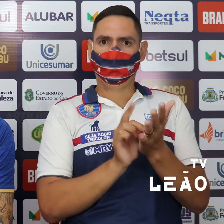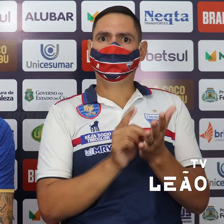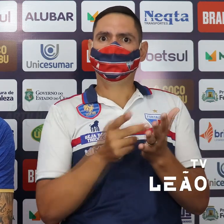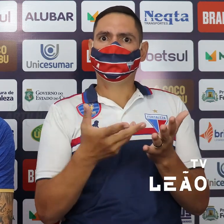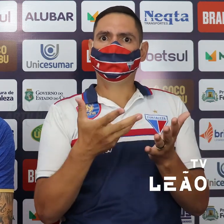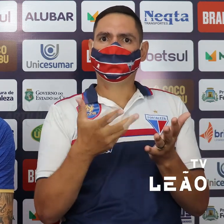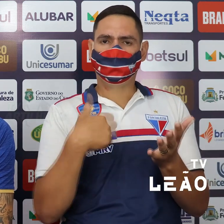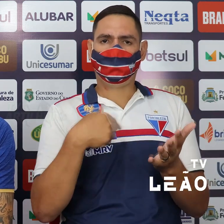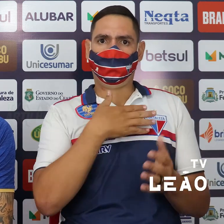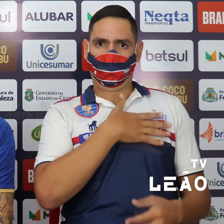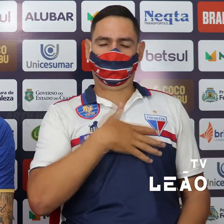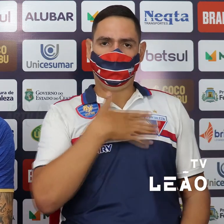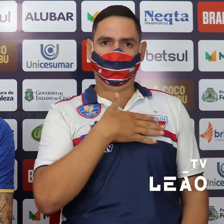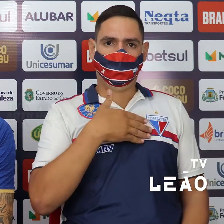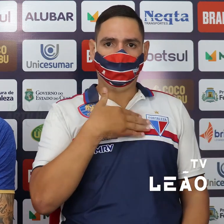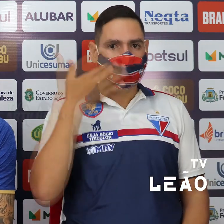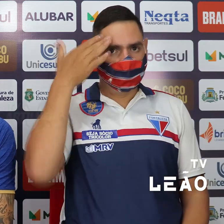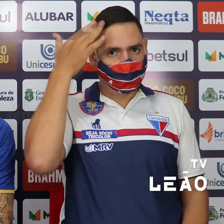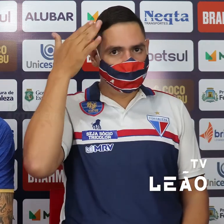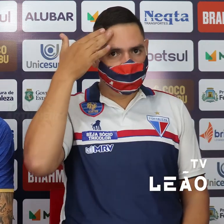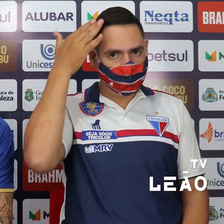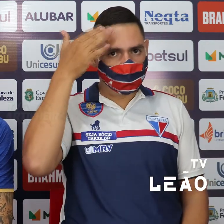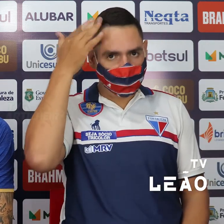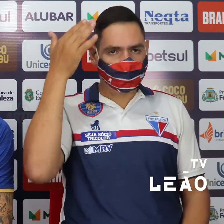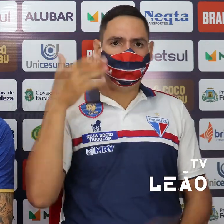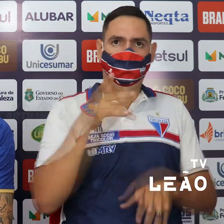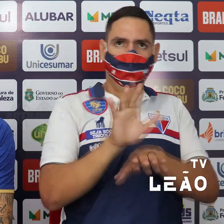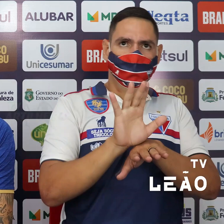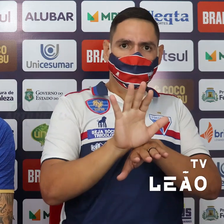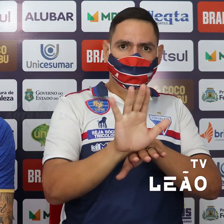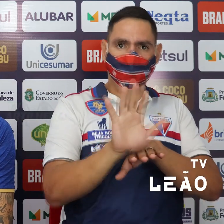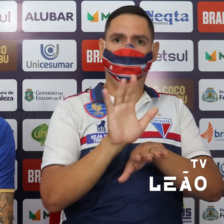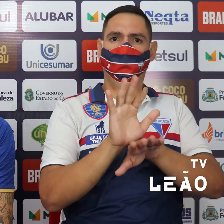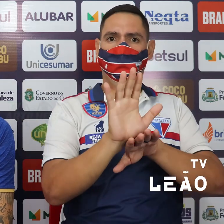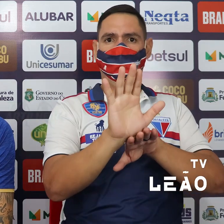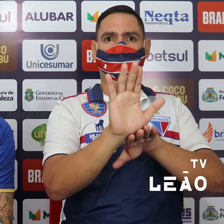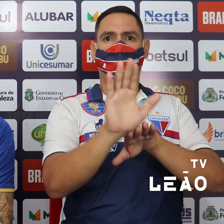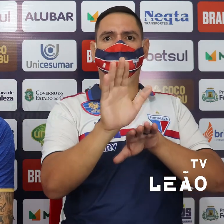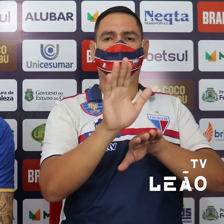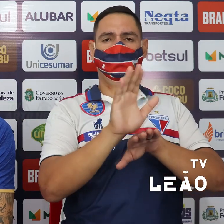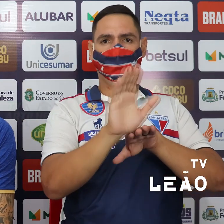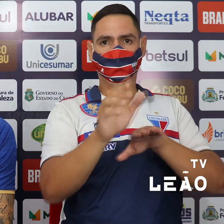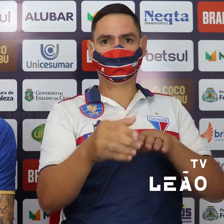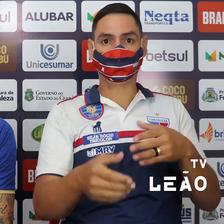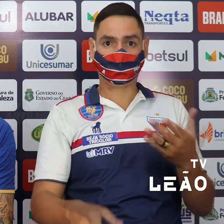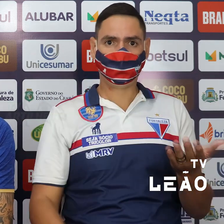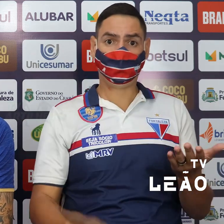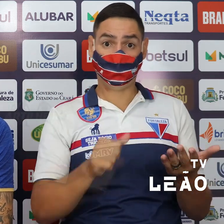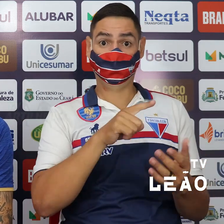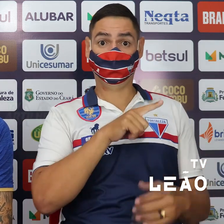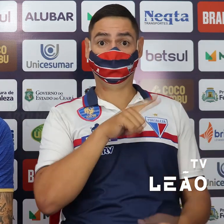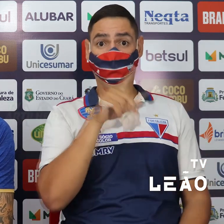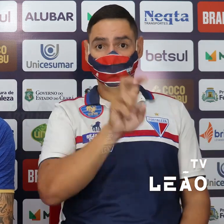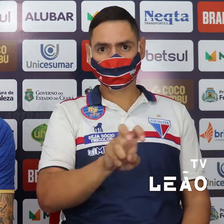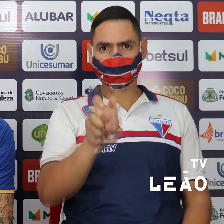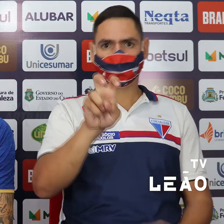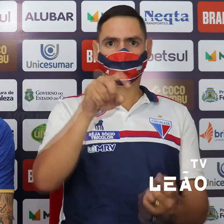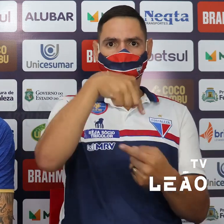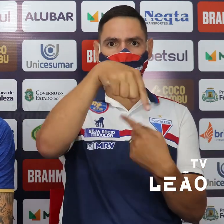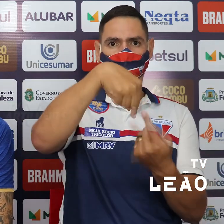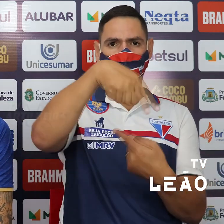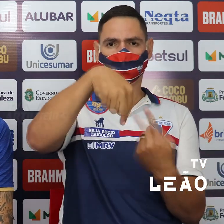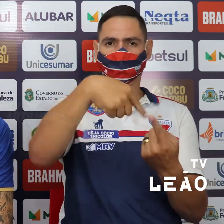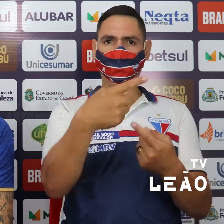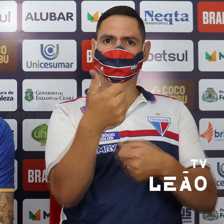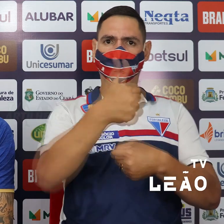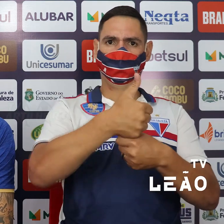gosta muito dessa intensidade, do começo ao fim. Sabe que tem 5 trocas, então o jogador tem que ir